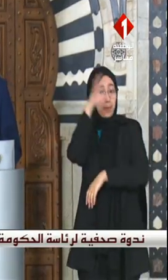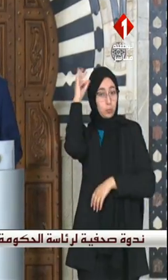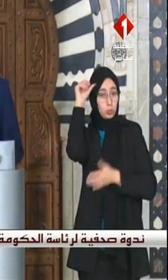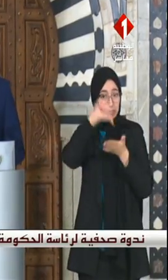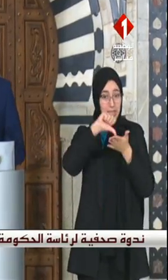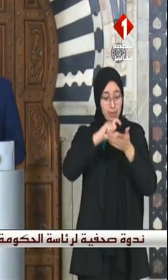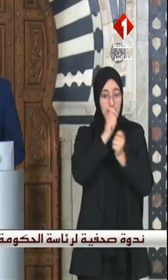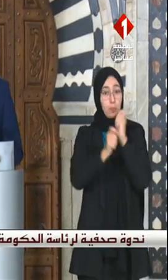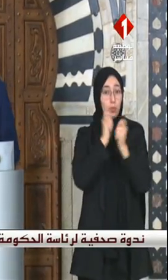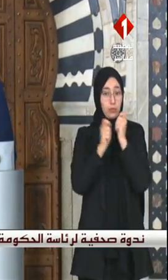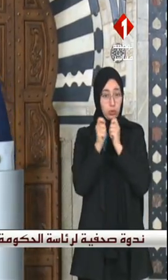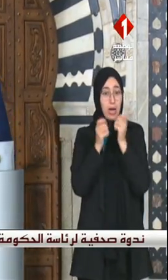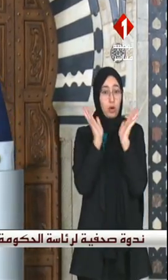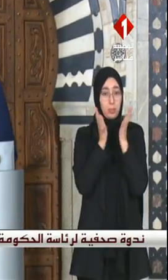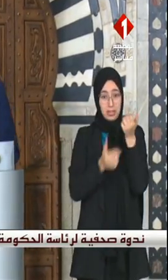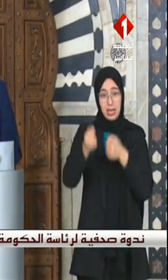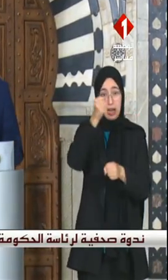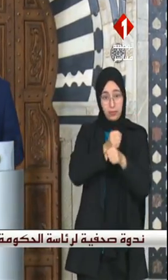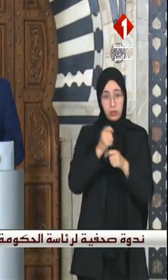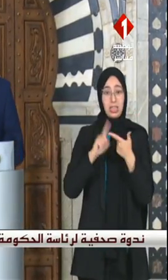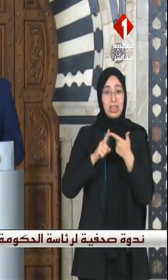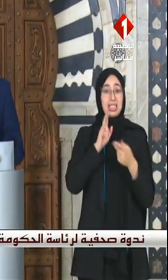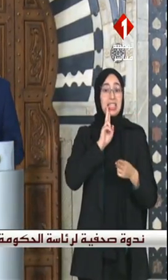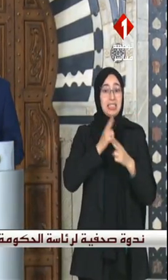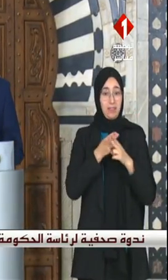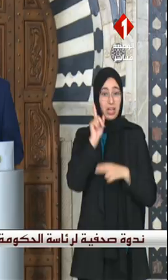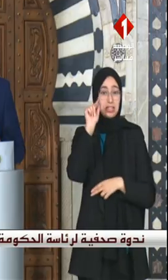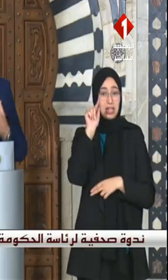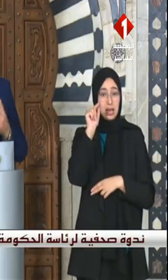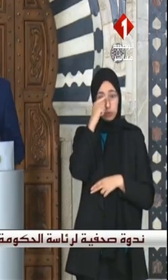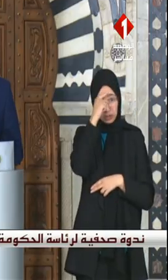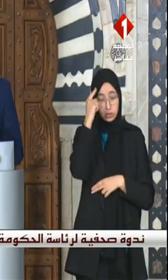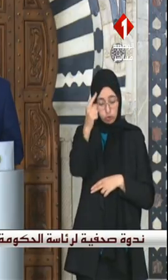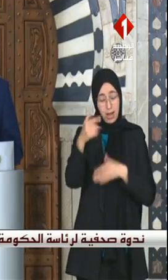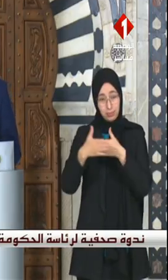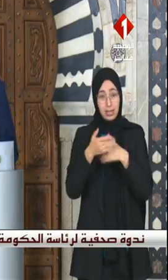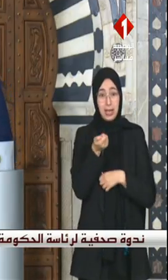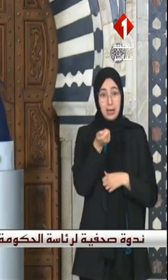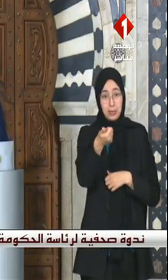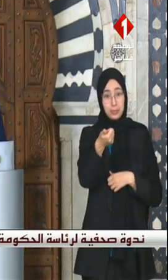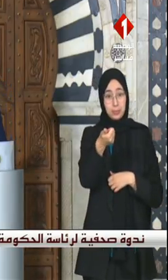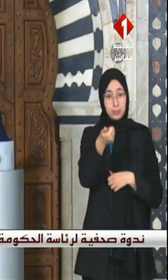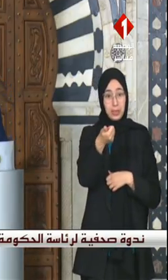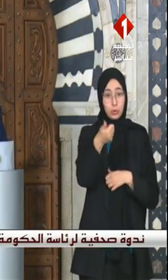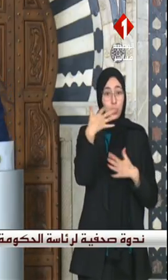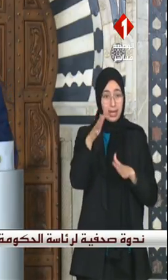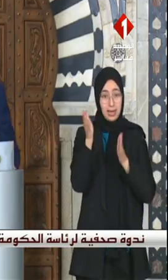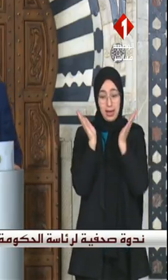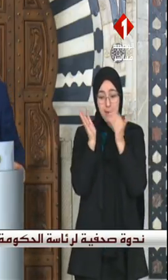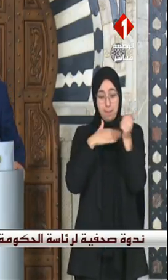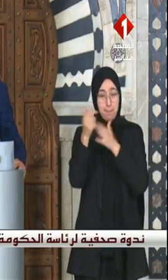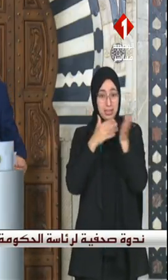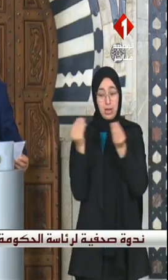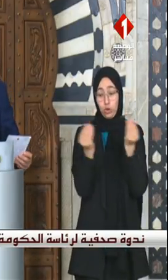العاصمة، وكذلك بالمستشفى الجديد بفاقس، هو إن شاء الله في أقرب وقت نقوم بتجهيزه ووضع